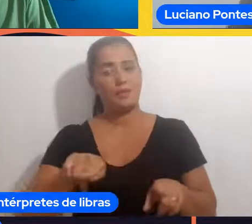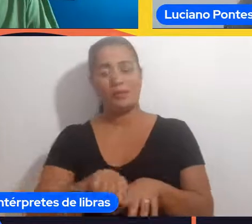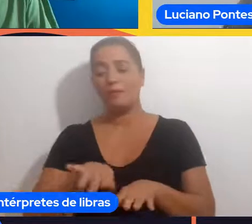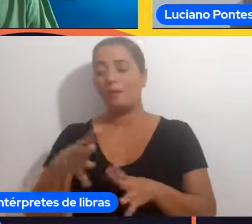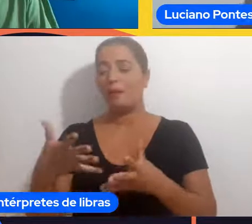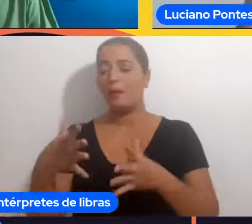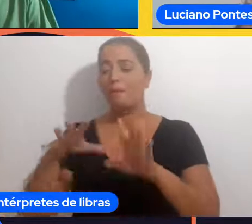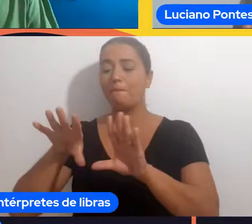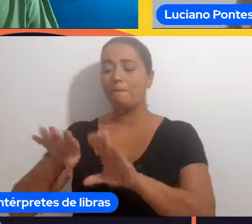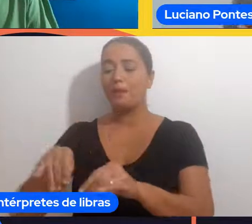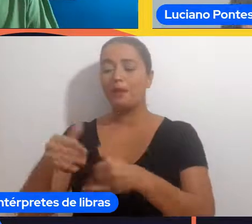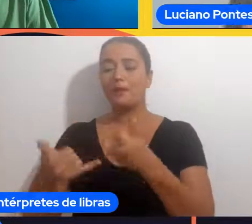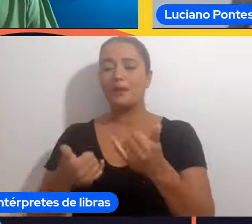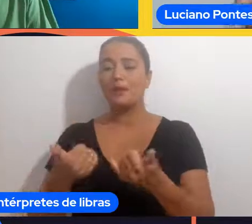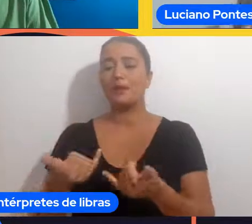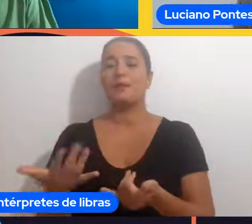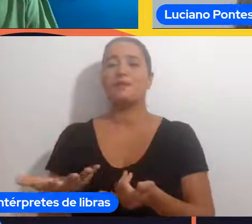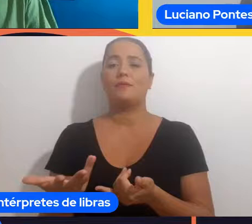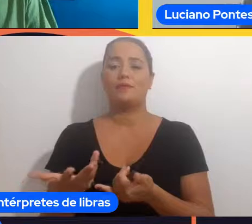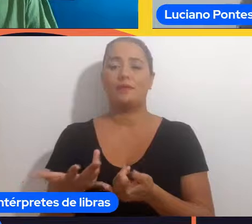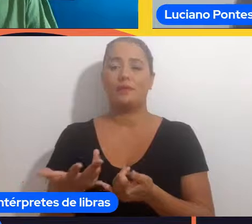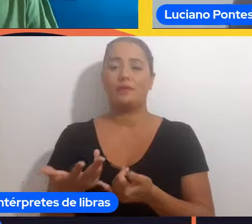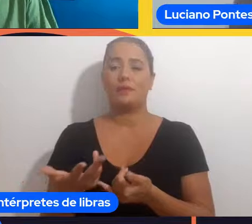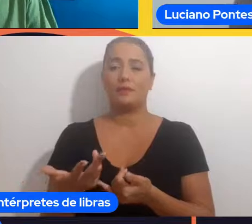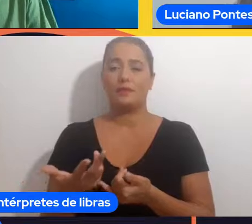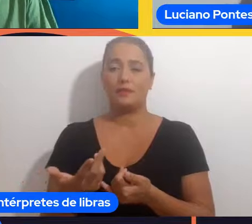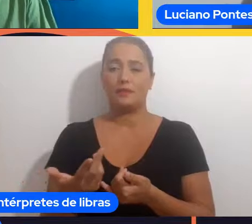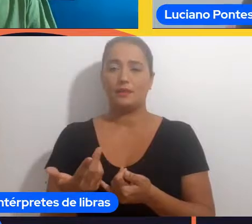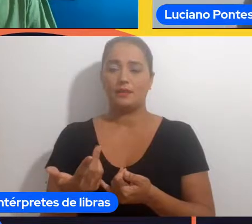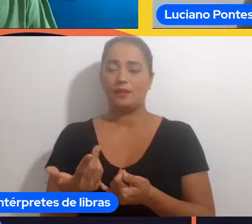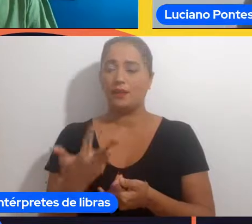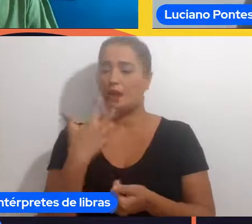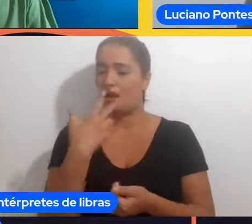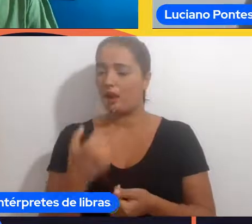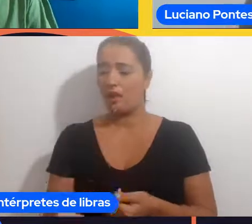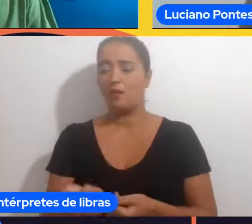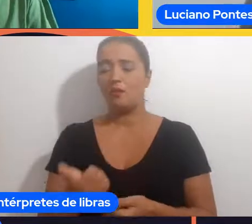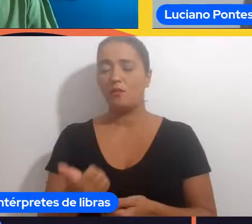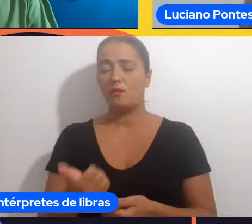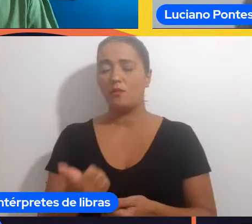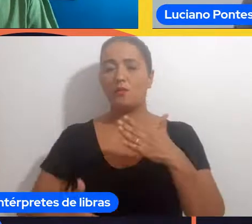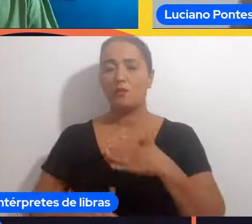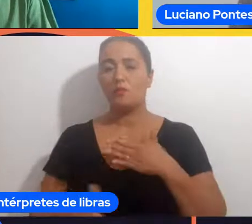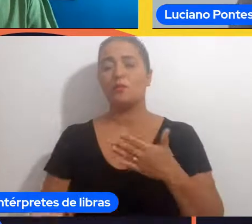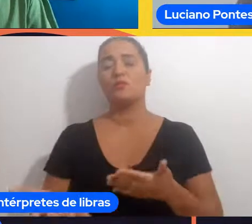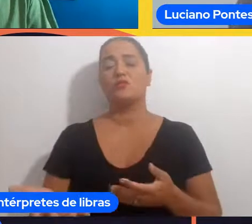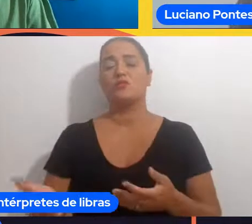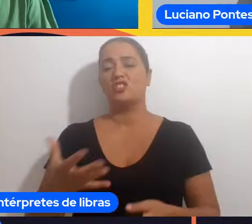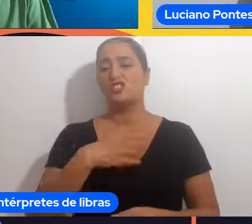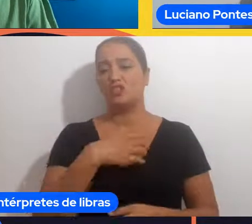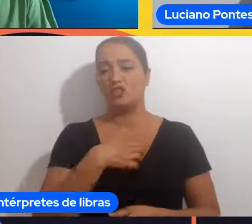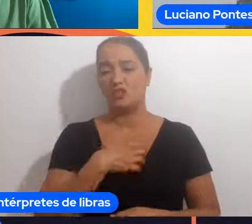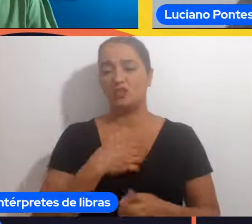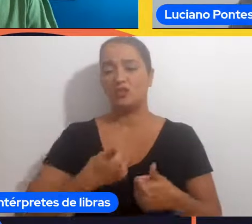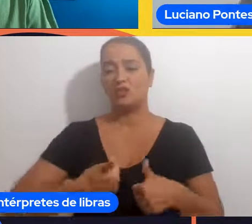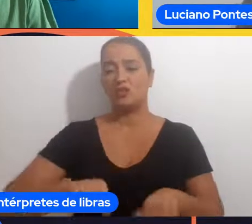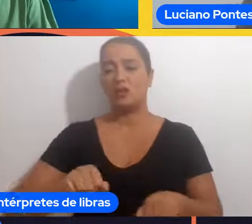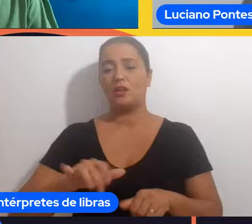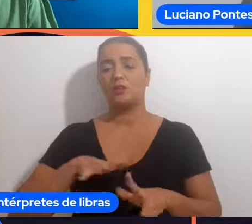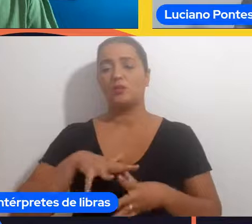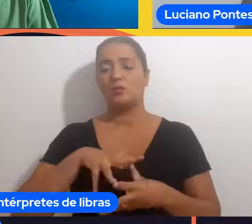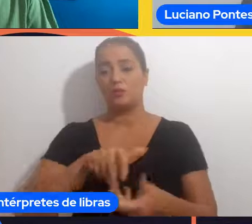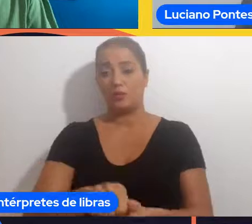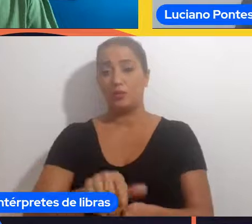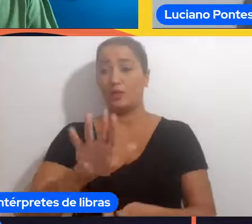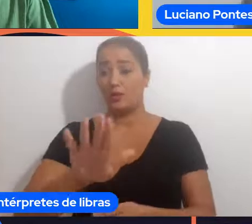nossa língua, com a nossa forma, com o nosso corpo, com o nosso jeito de, né, de estar presente no mundo. Acho que brincar